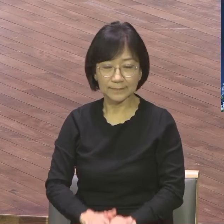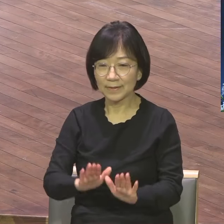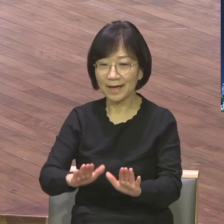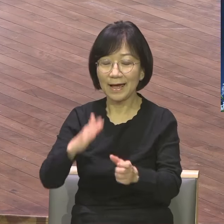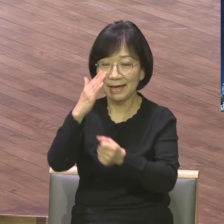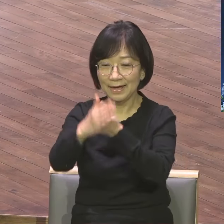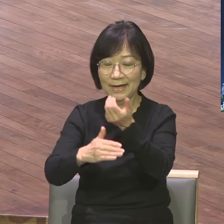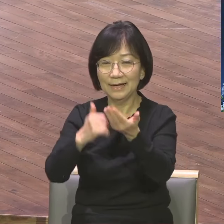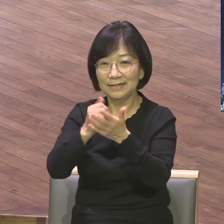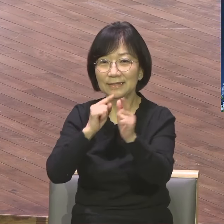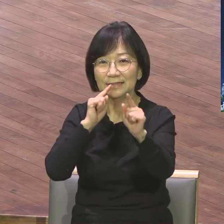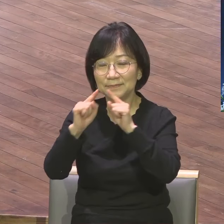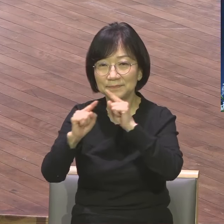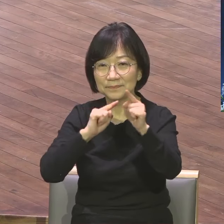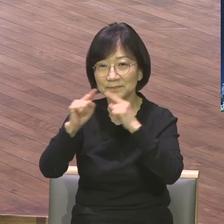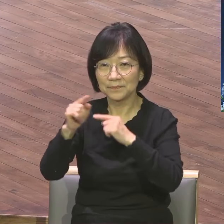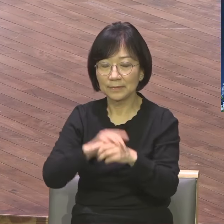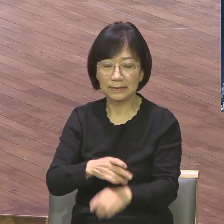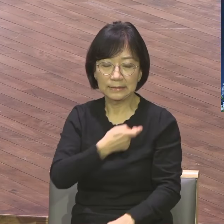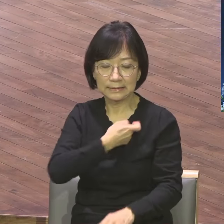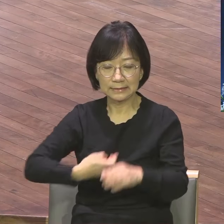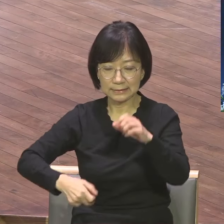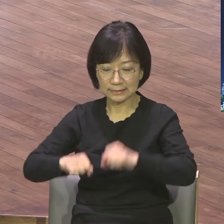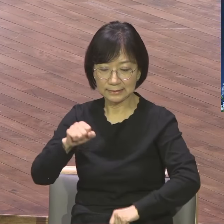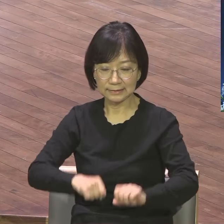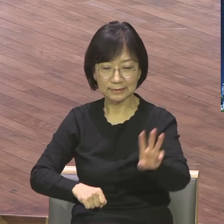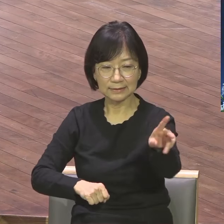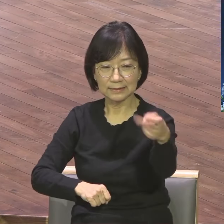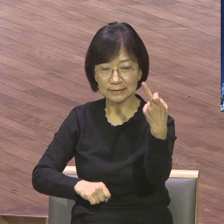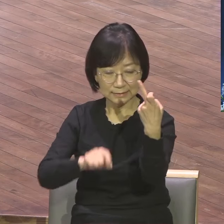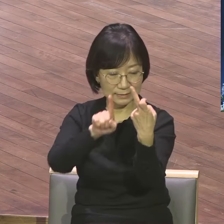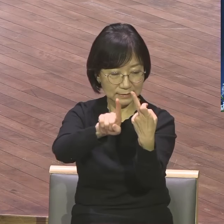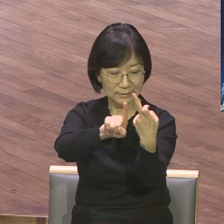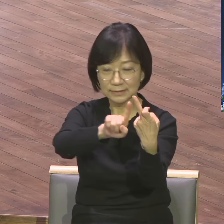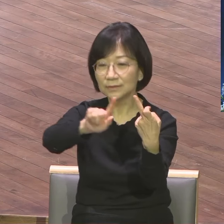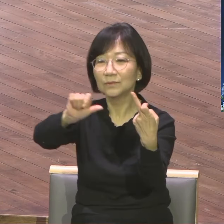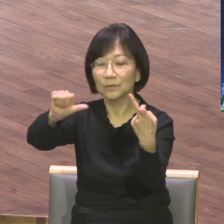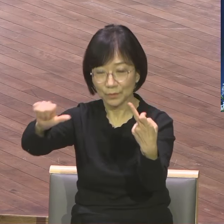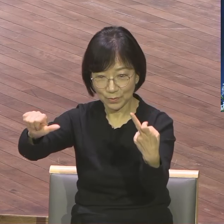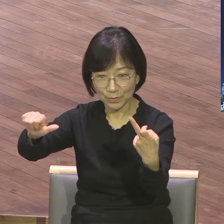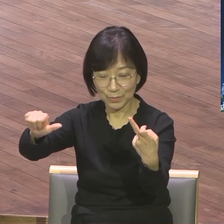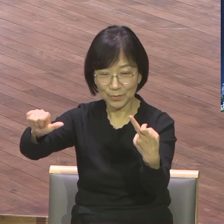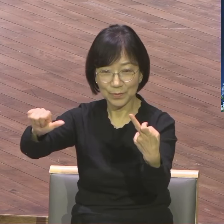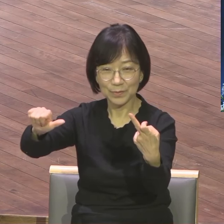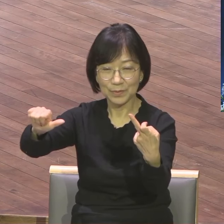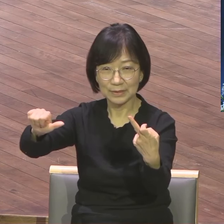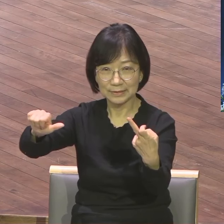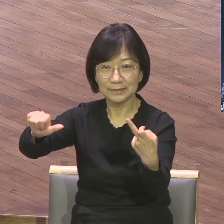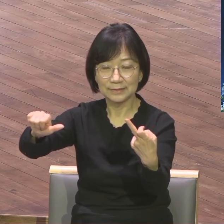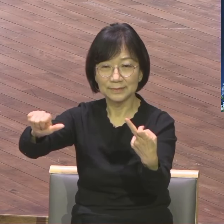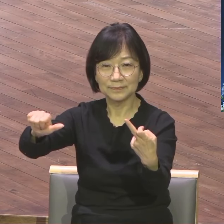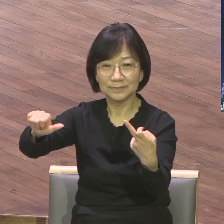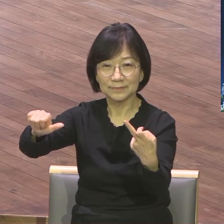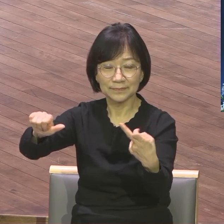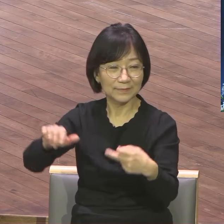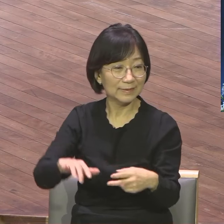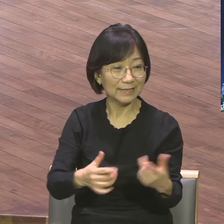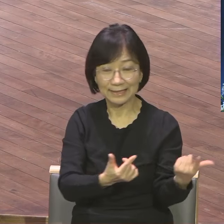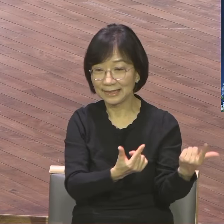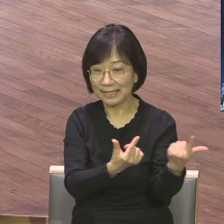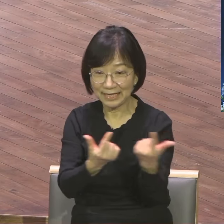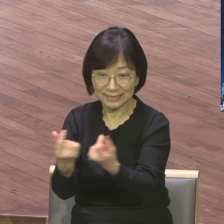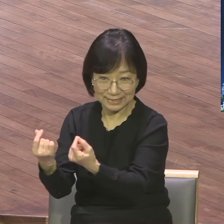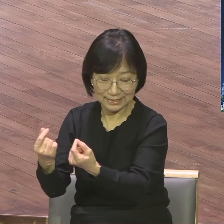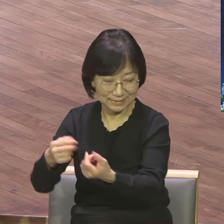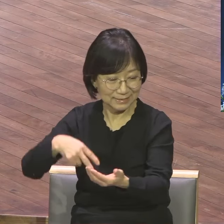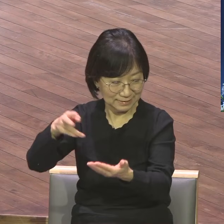오늘 은혜 받고 성취될 하나님의 말씀은 사도행전 12장 1절에서 5절까지의 말씀입니다. 우리 한 목소리로